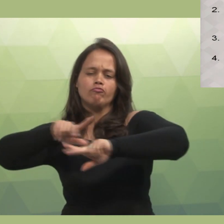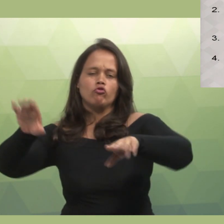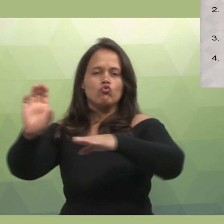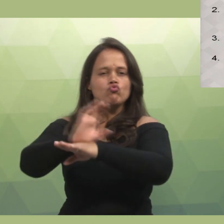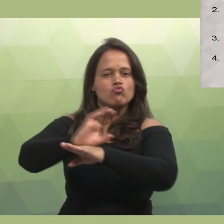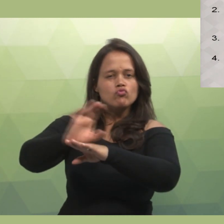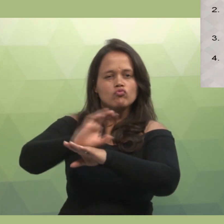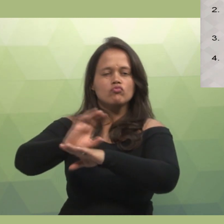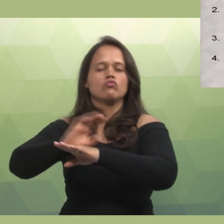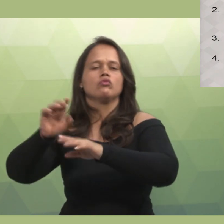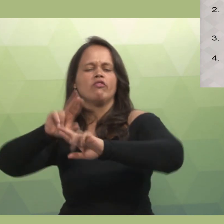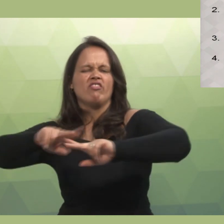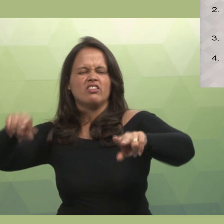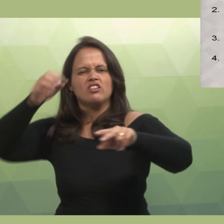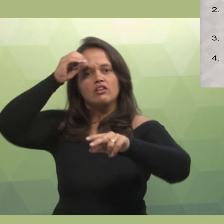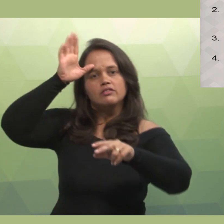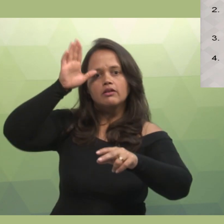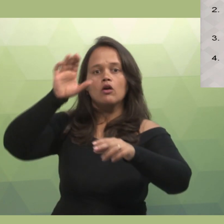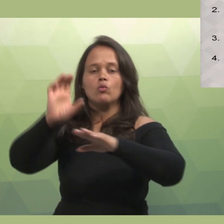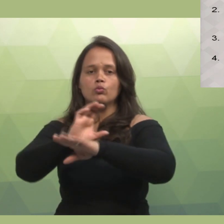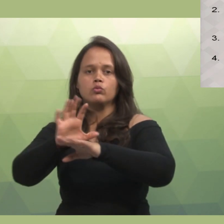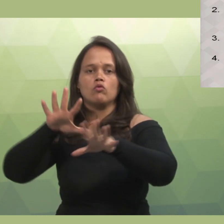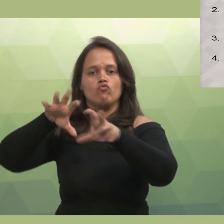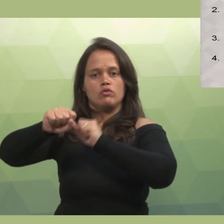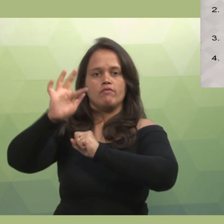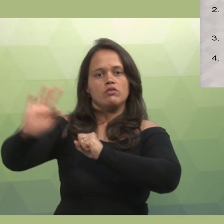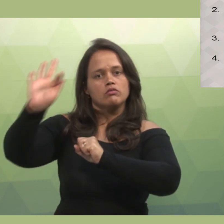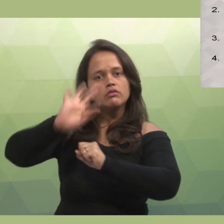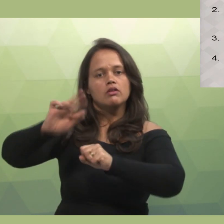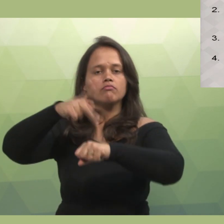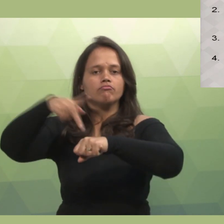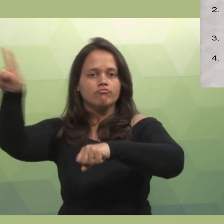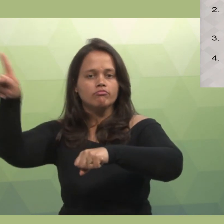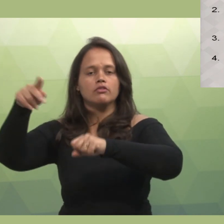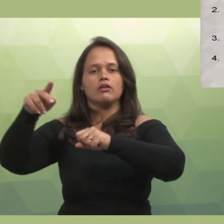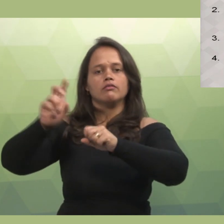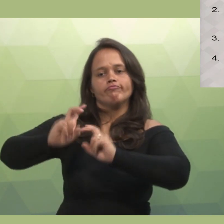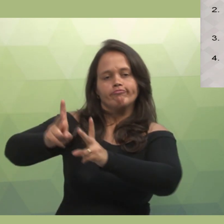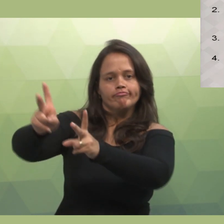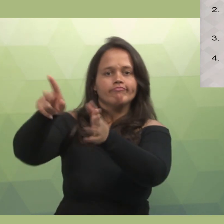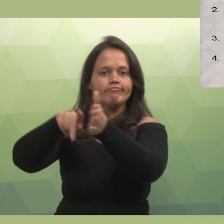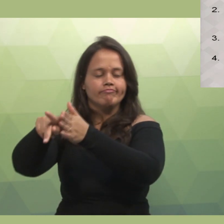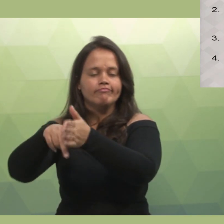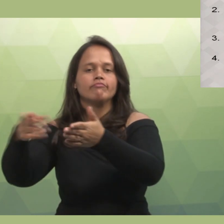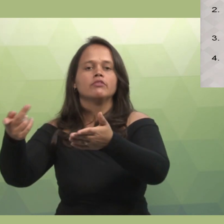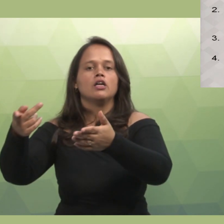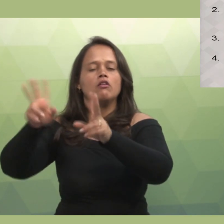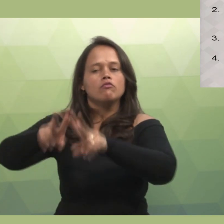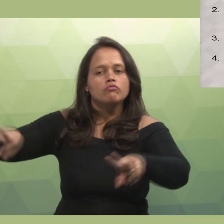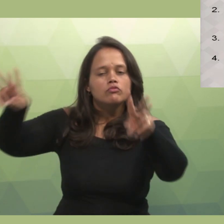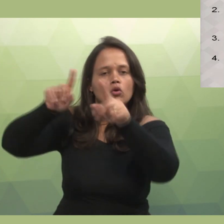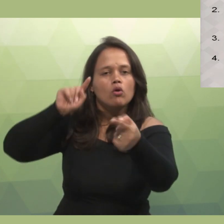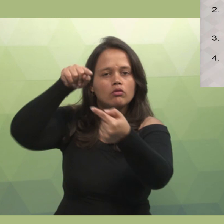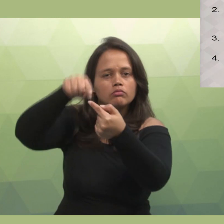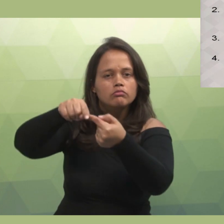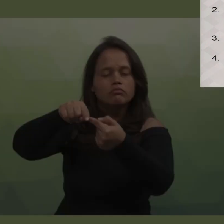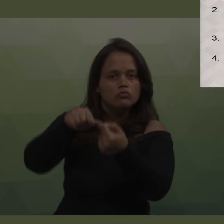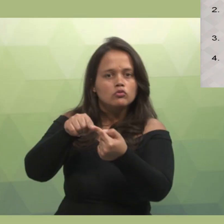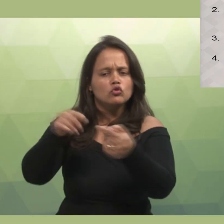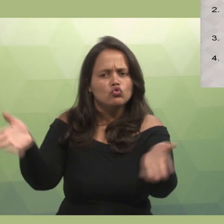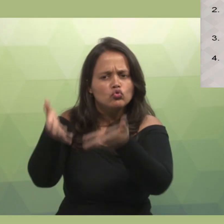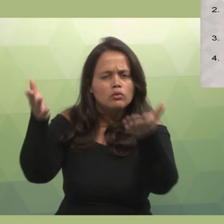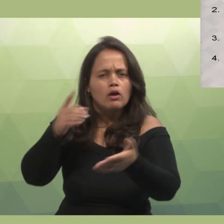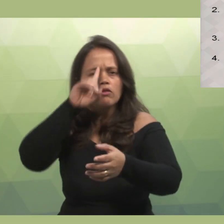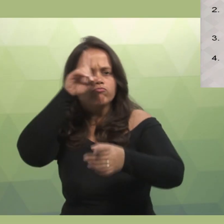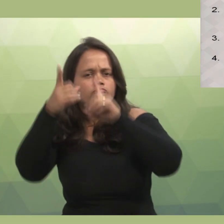visa estimular a criação cultural e o desenvolvimento do espírito científico e do pensamento reflexivo, e incentivar o trabalho